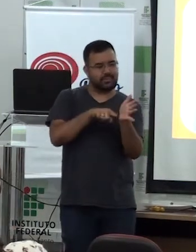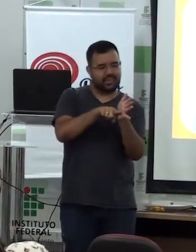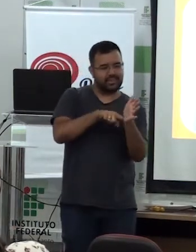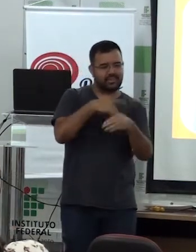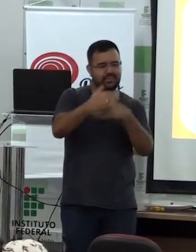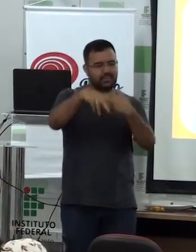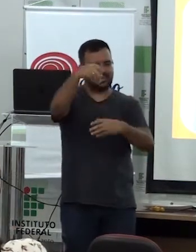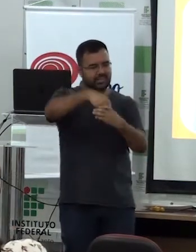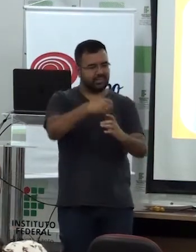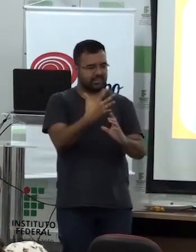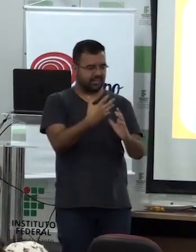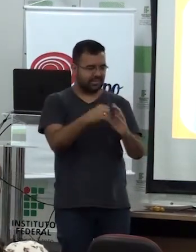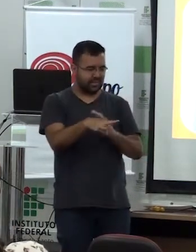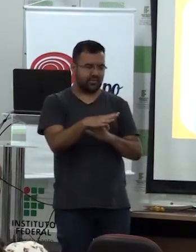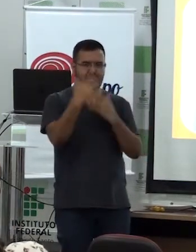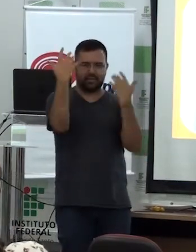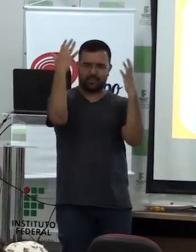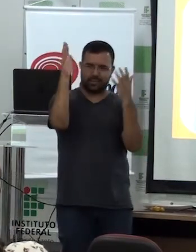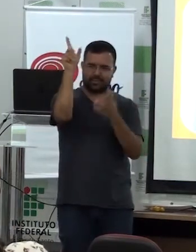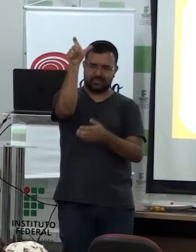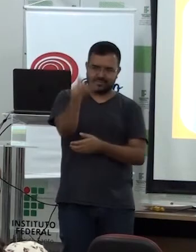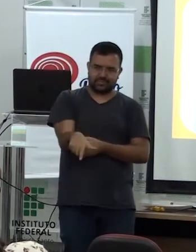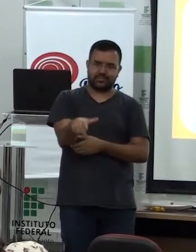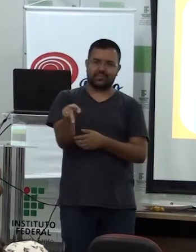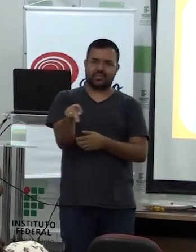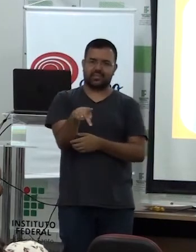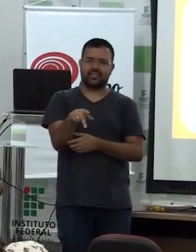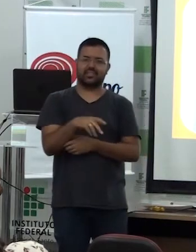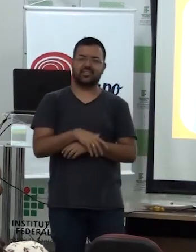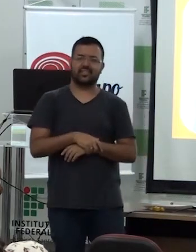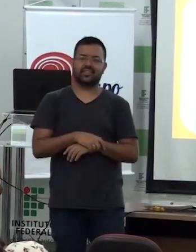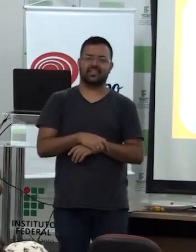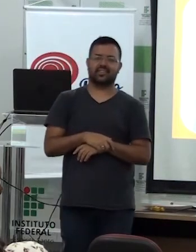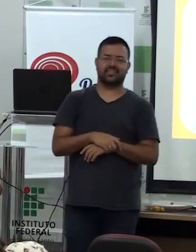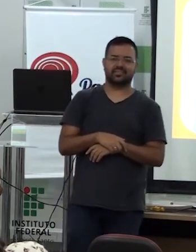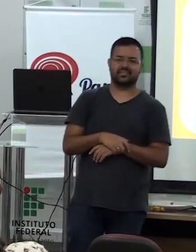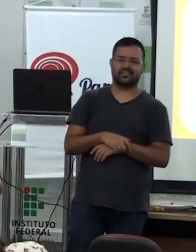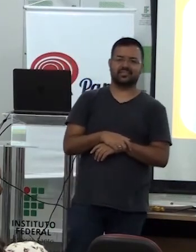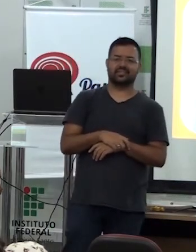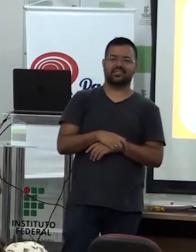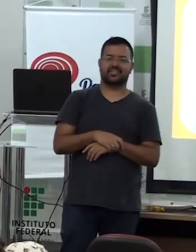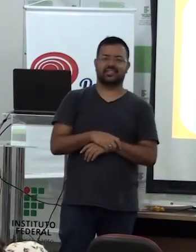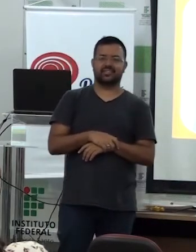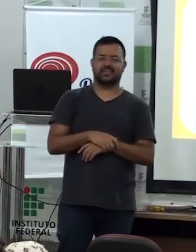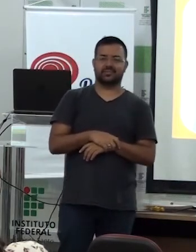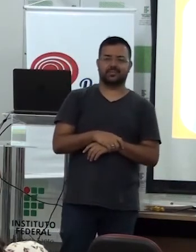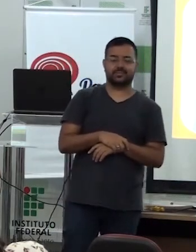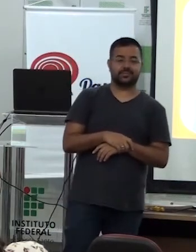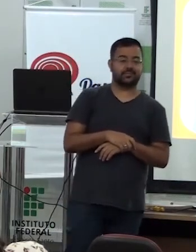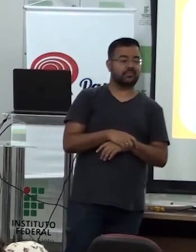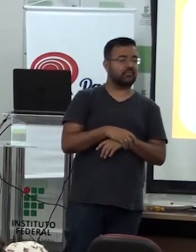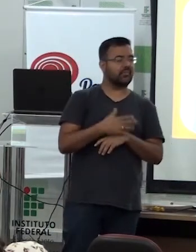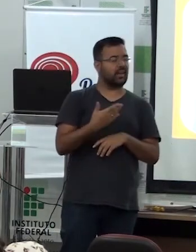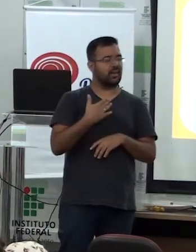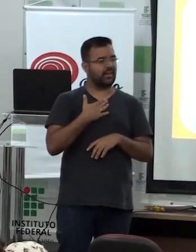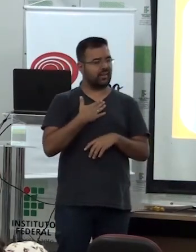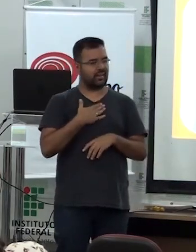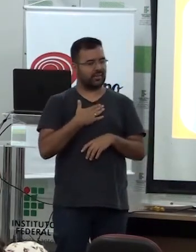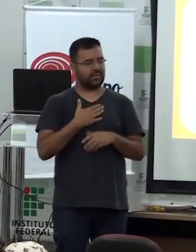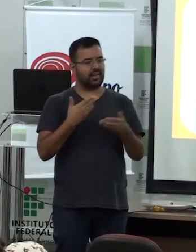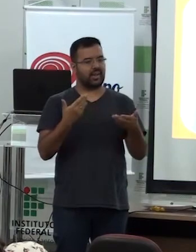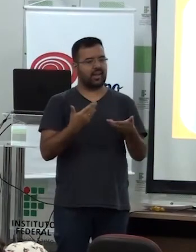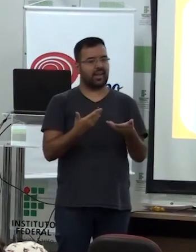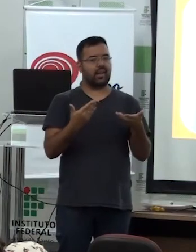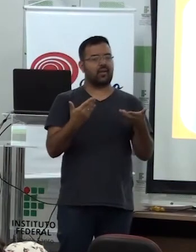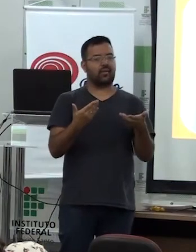aqui da pesquisa no CEFOP. Então, parabéns, professora Maria Alice. De roda vai ficar com mim. É. Bom, então eu gostaria agora de fazer a